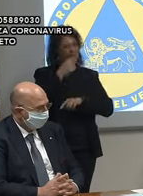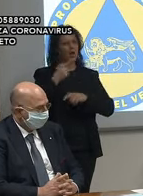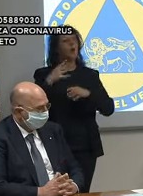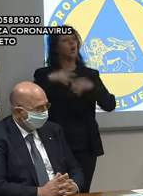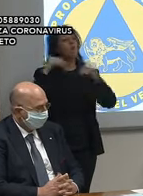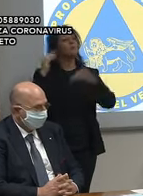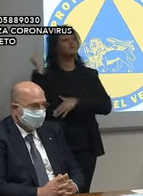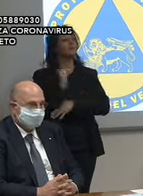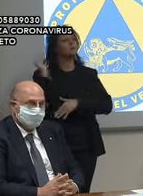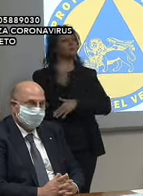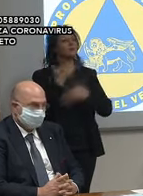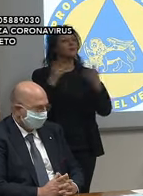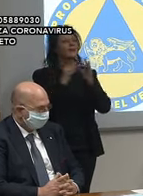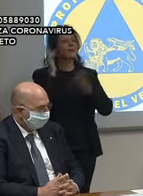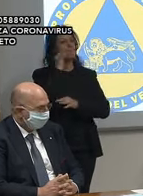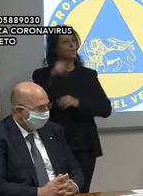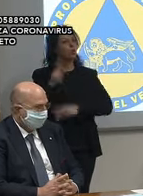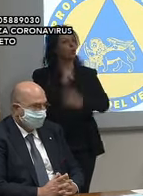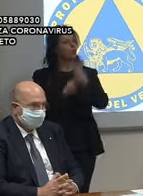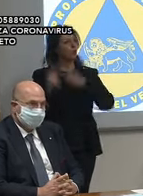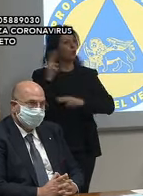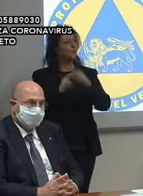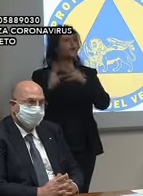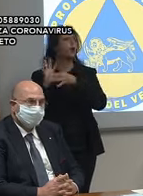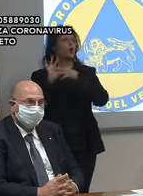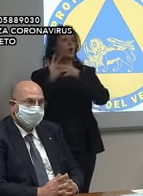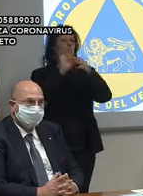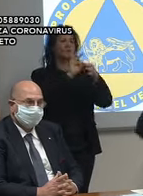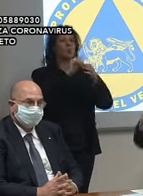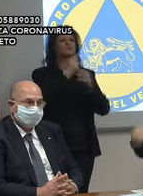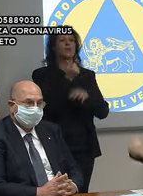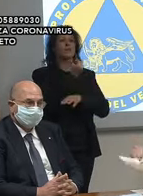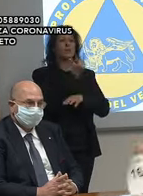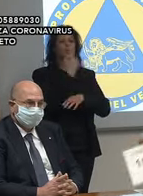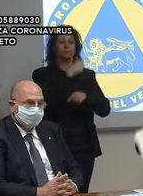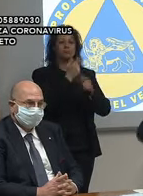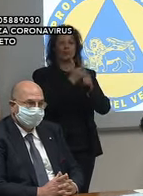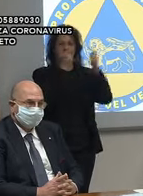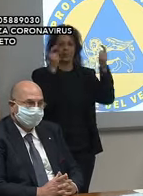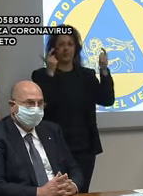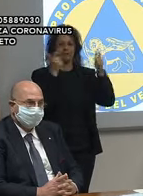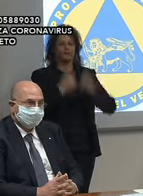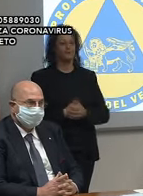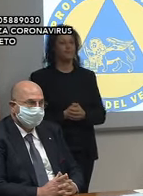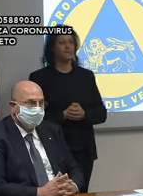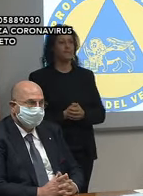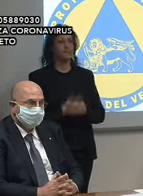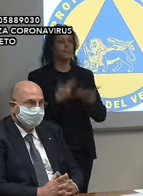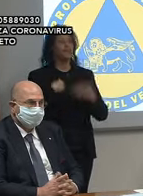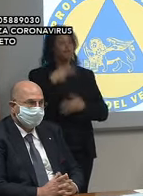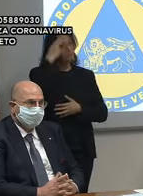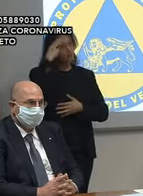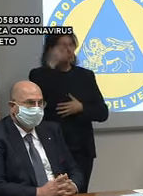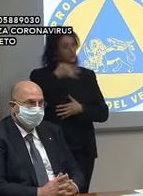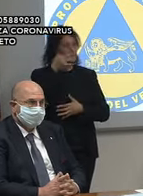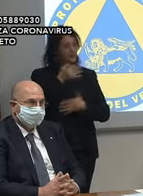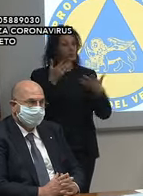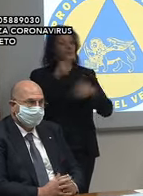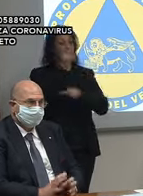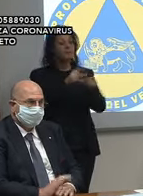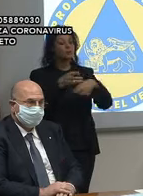adesso viene evaso e quindi abbiamo questo dato. Ricordo sempre che sui